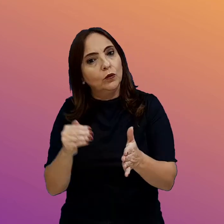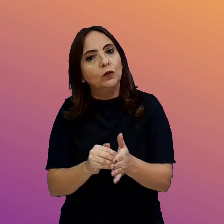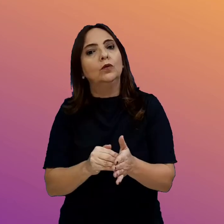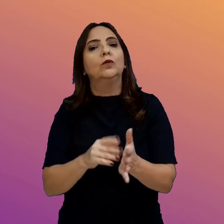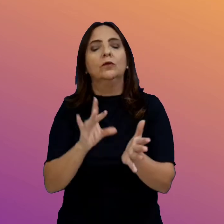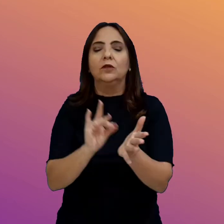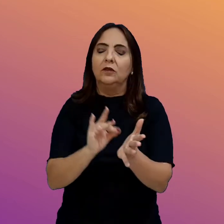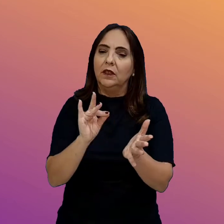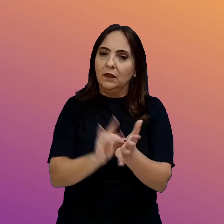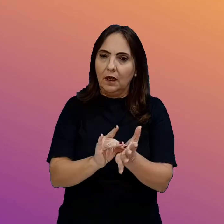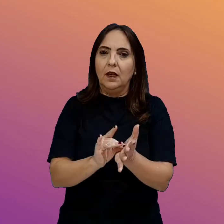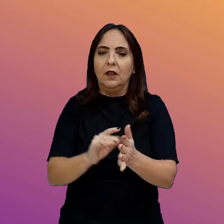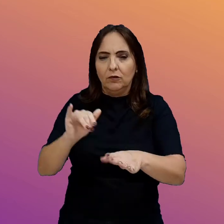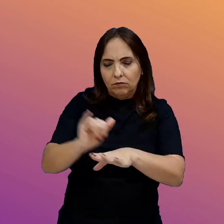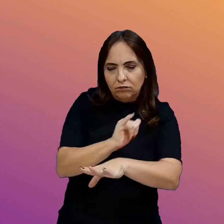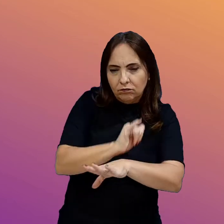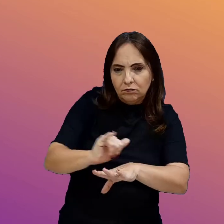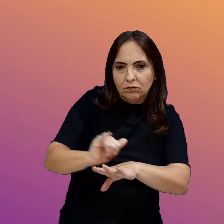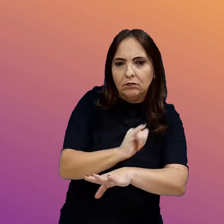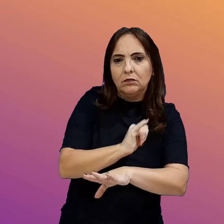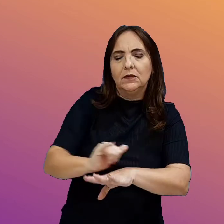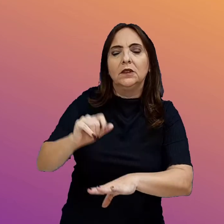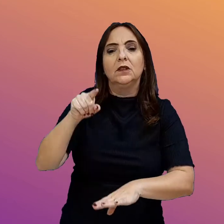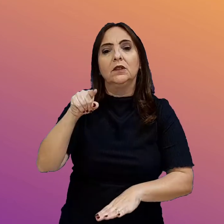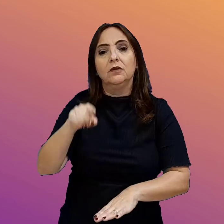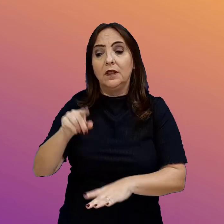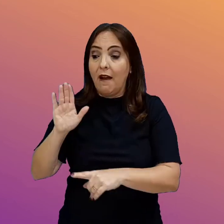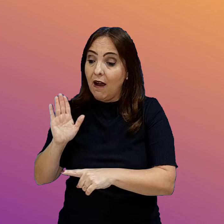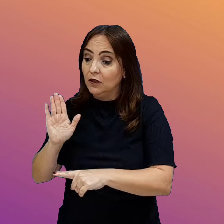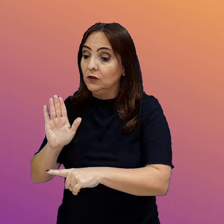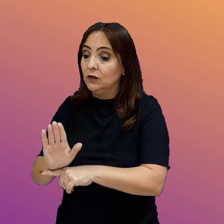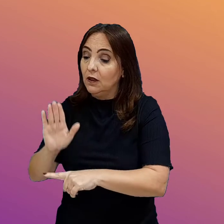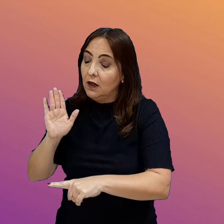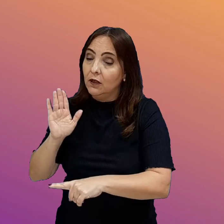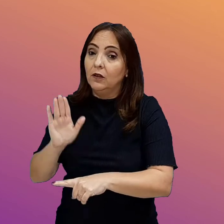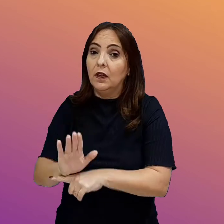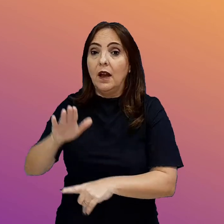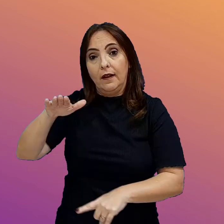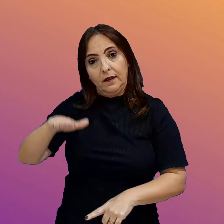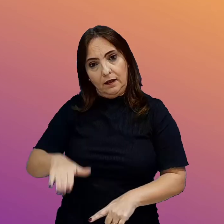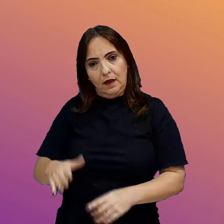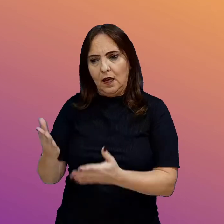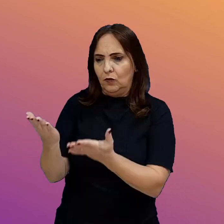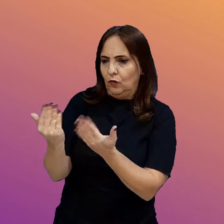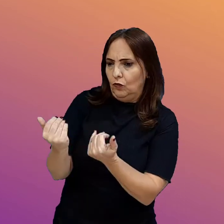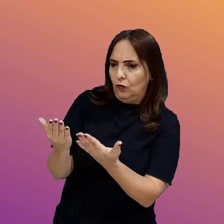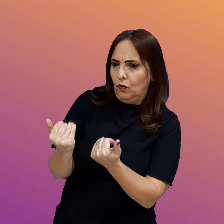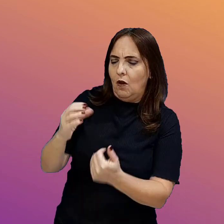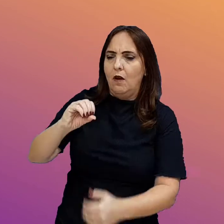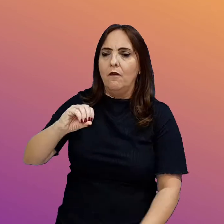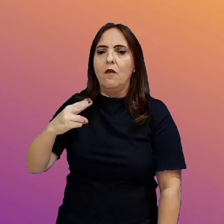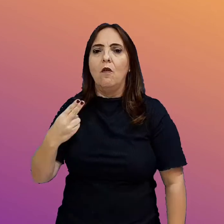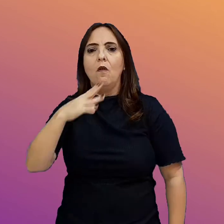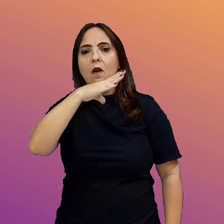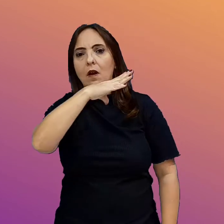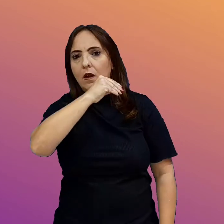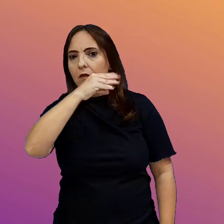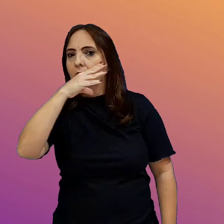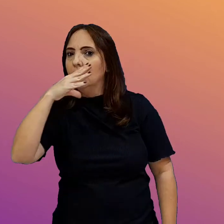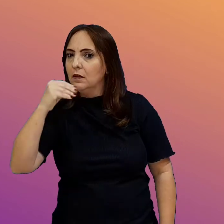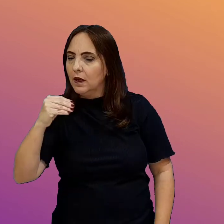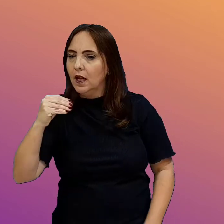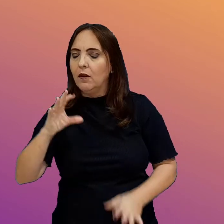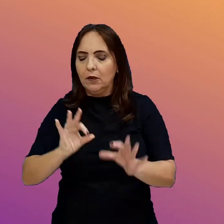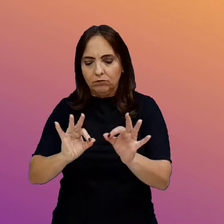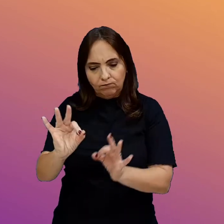são formas de você ajudar a criança, né, o jovem, adolescente, a ir